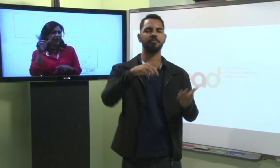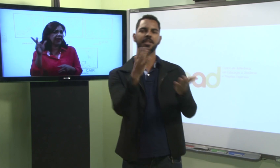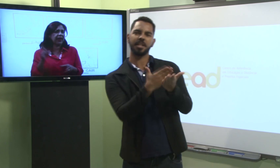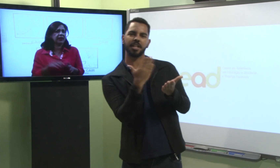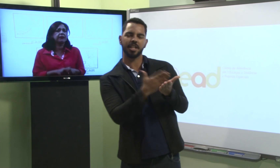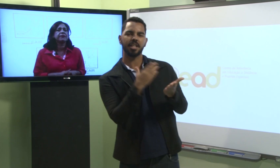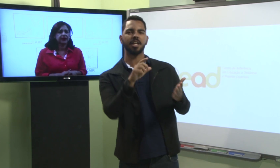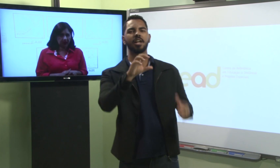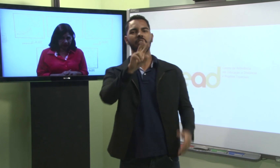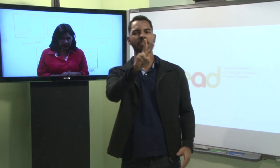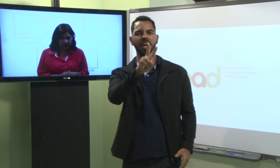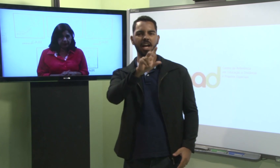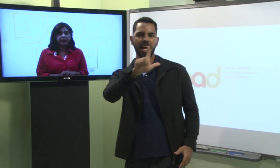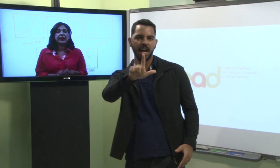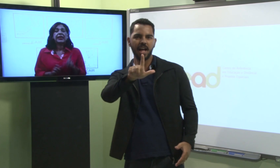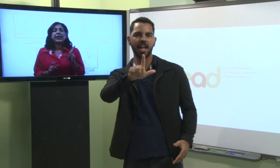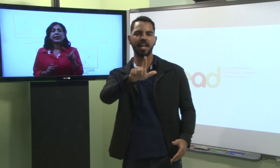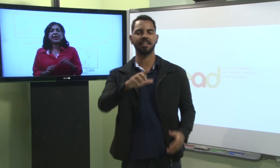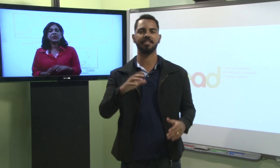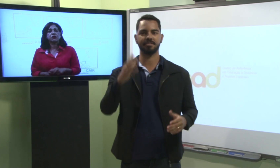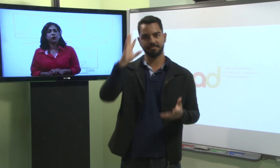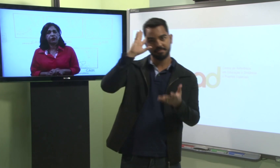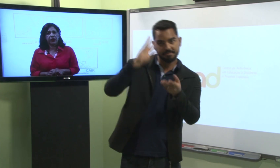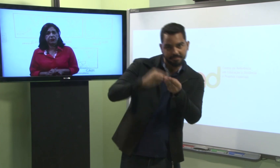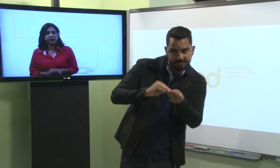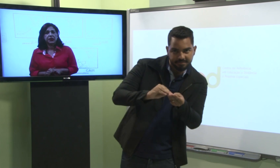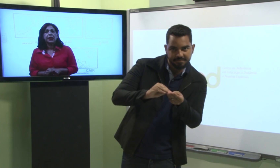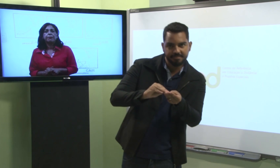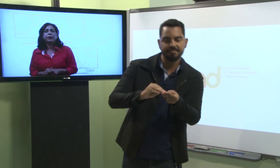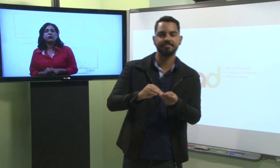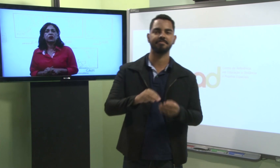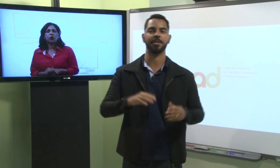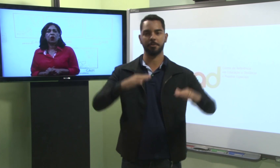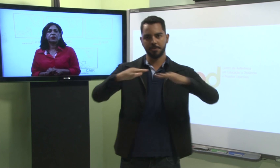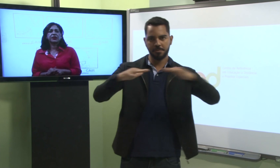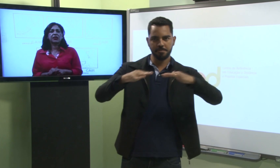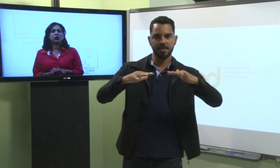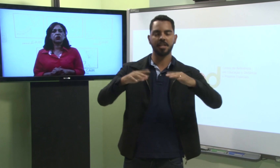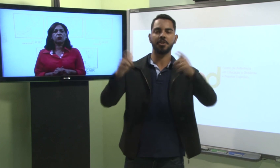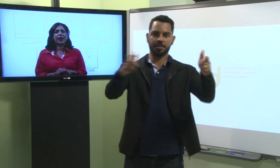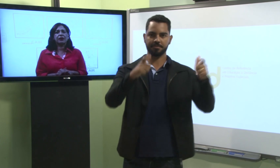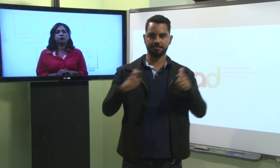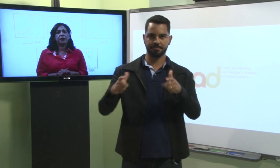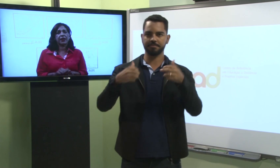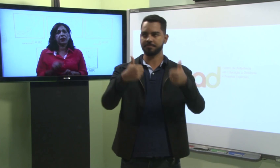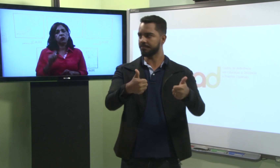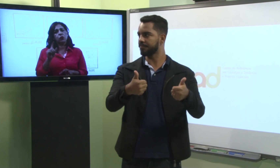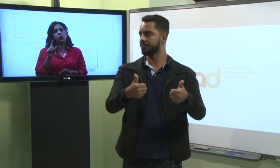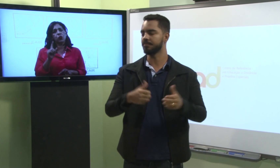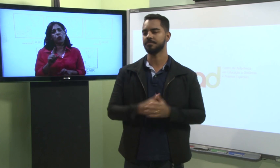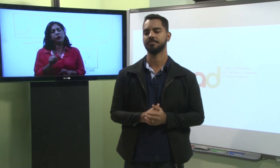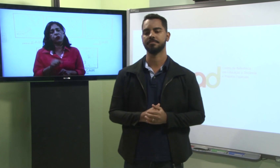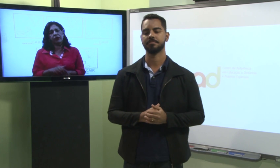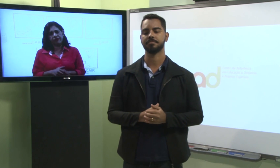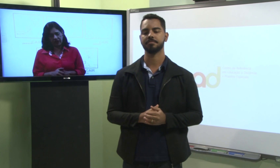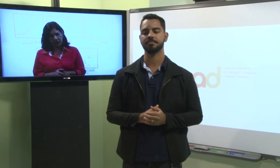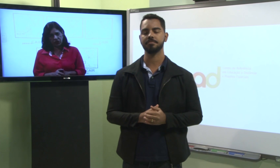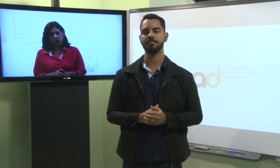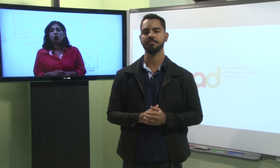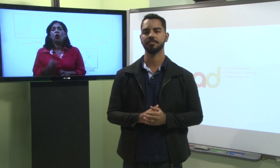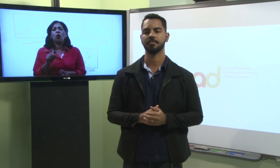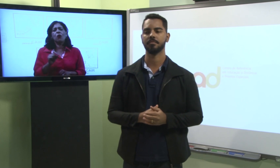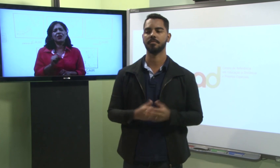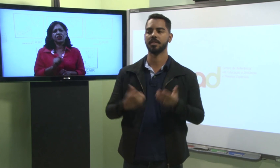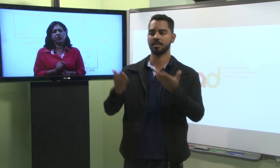com VL, tá ok? Nesses morfemas, mãos e corpos seriam articulados para o nome do